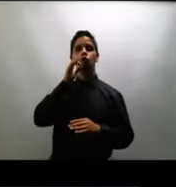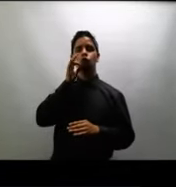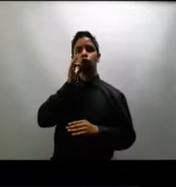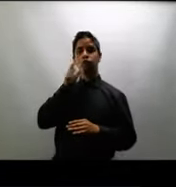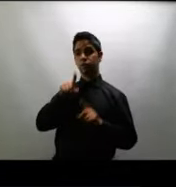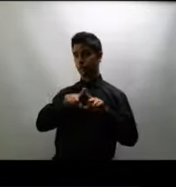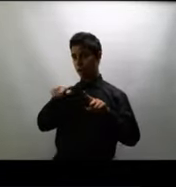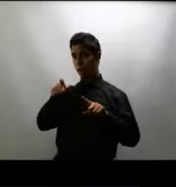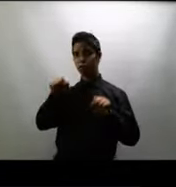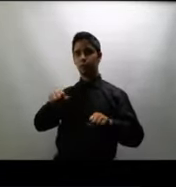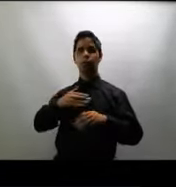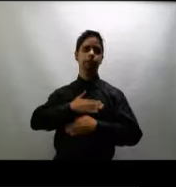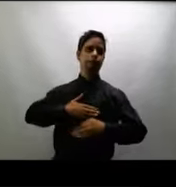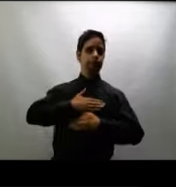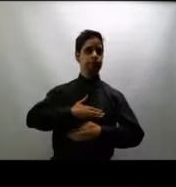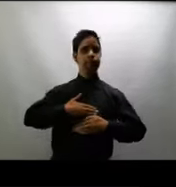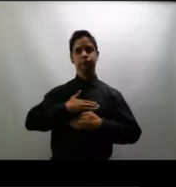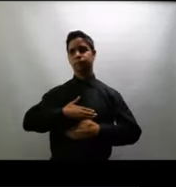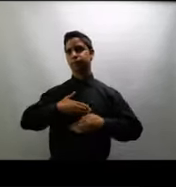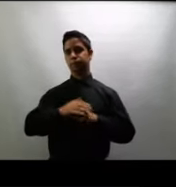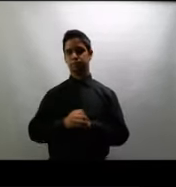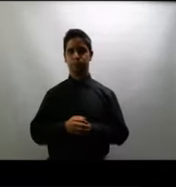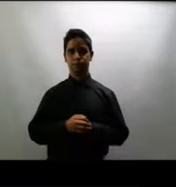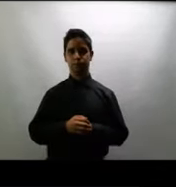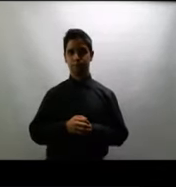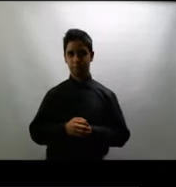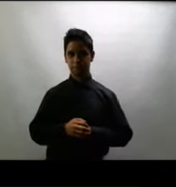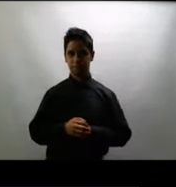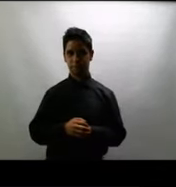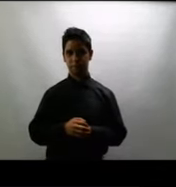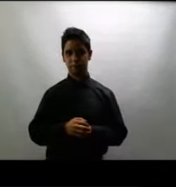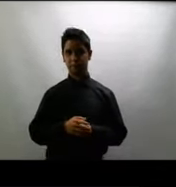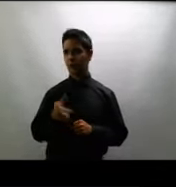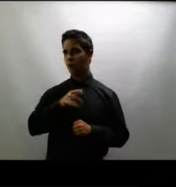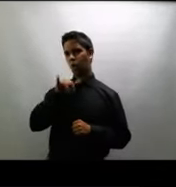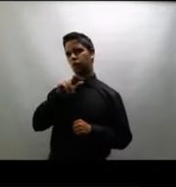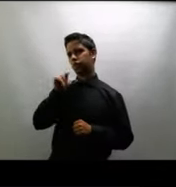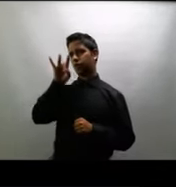también para que te lo disfruteri. ¡Hijo!